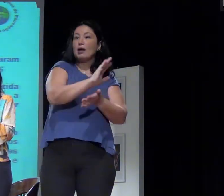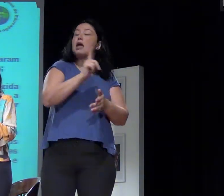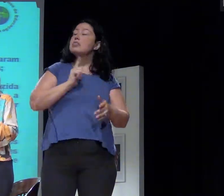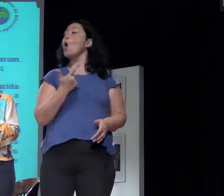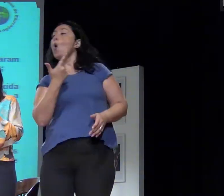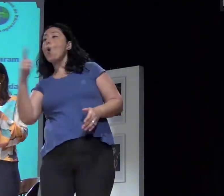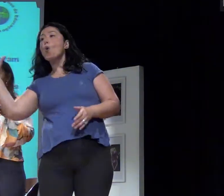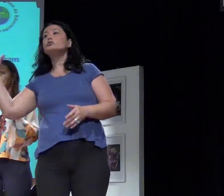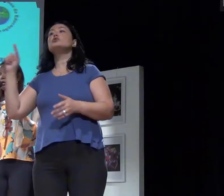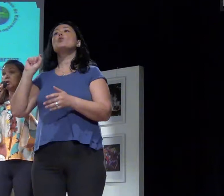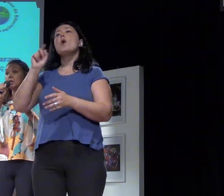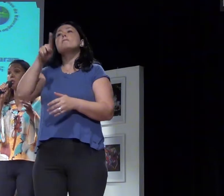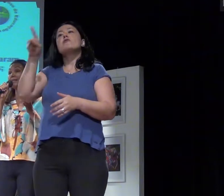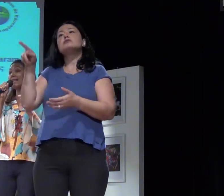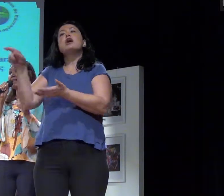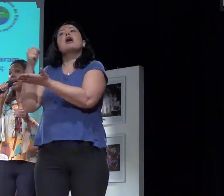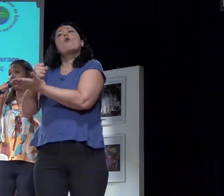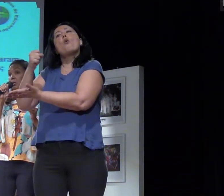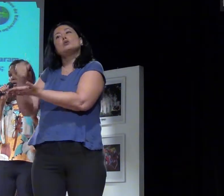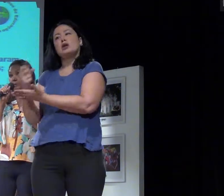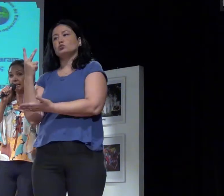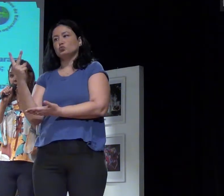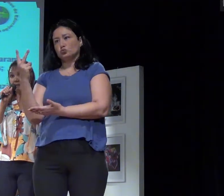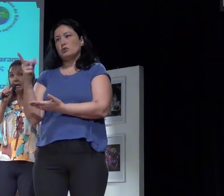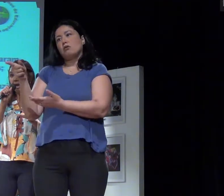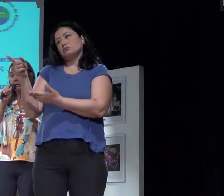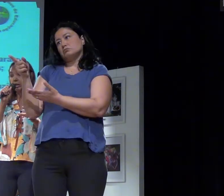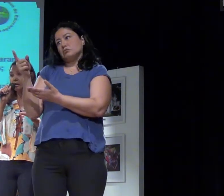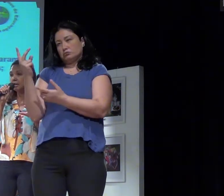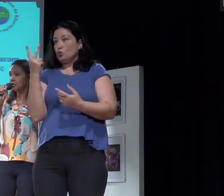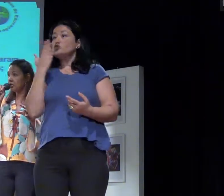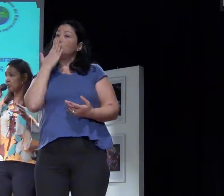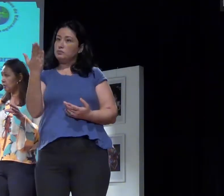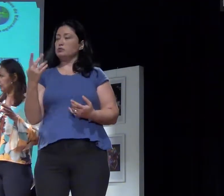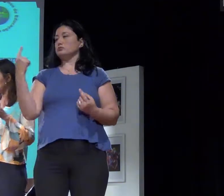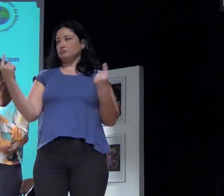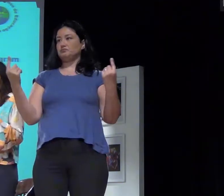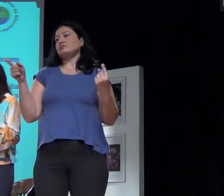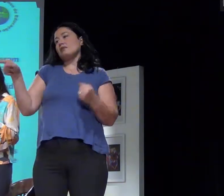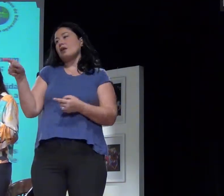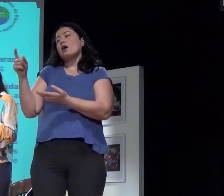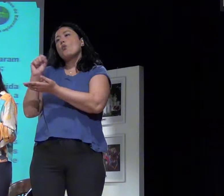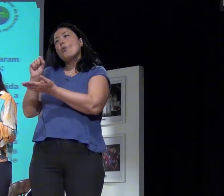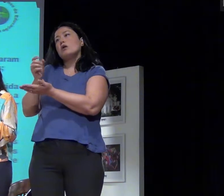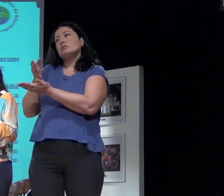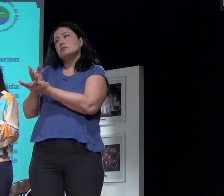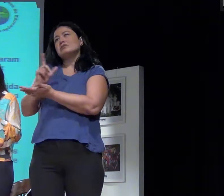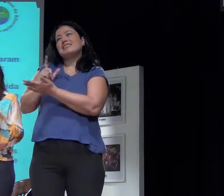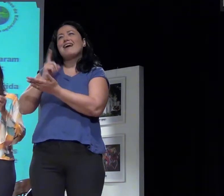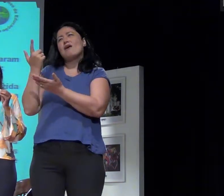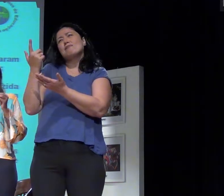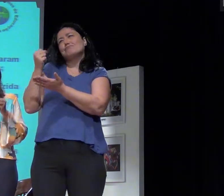de professores que são professores contratados por tempo determinado, que a gente chama de professores temporários.